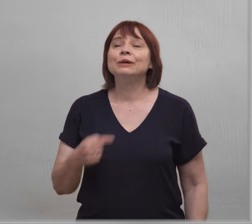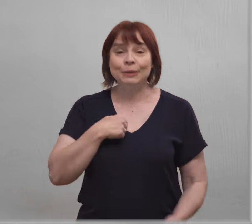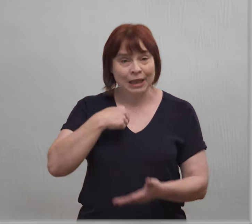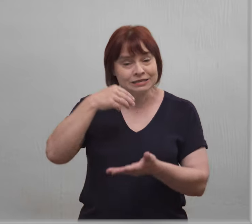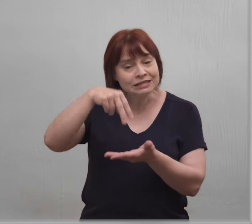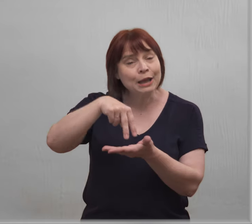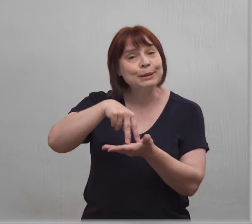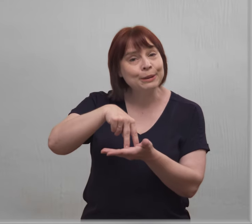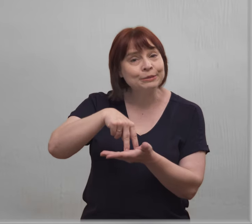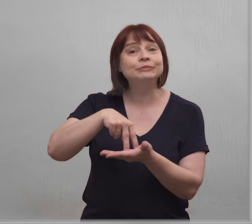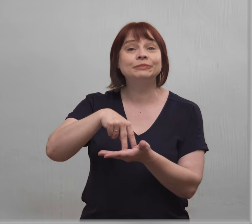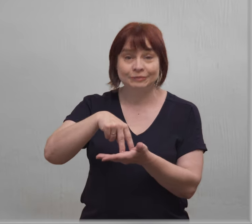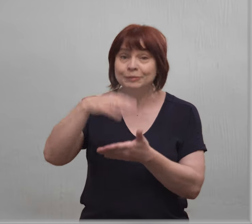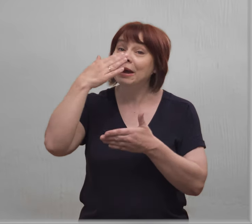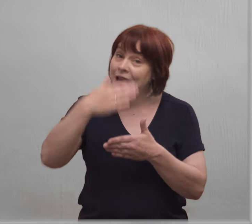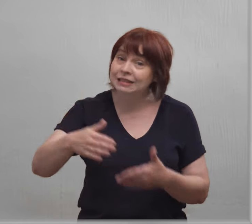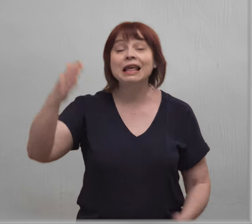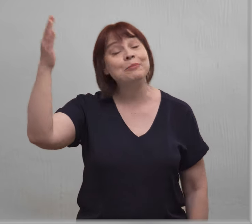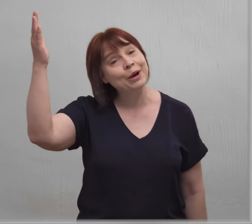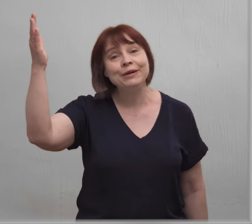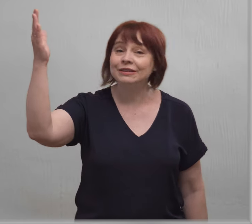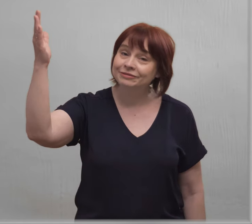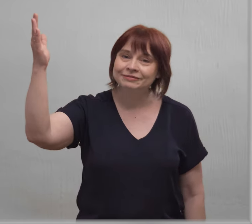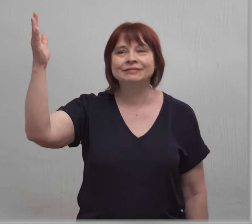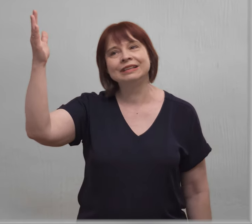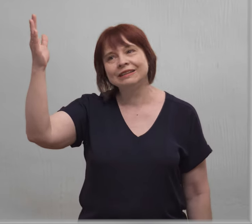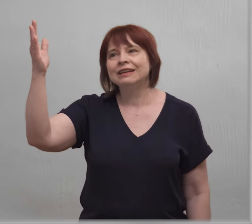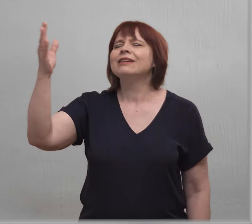Я стою пред Тобою,